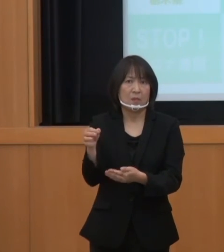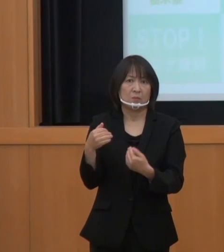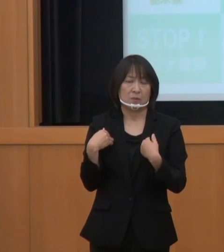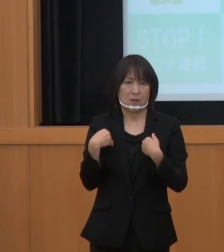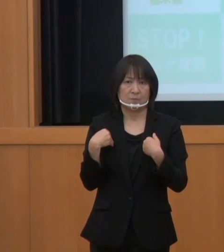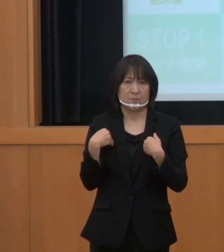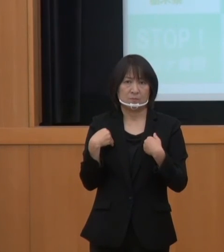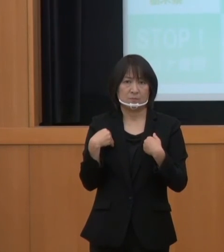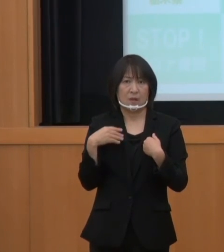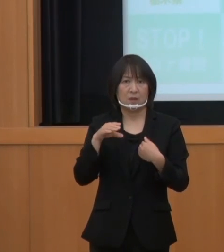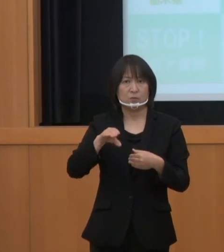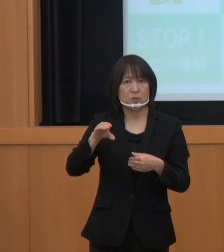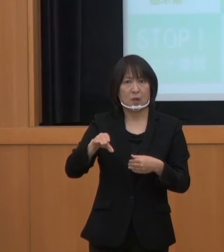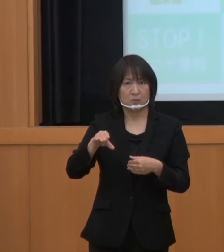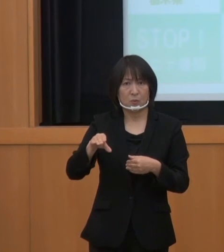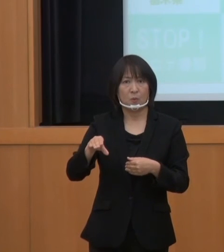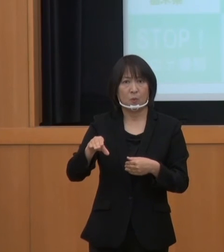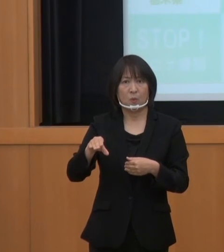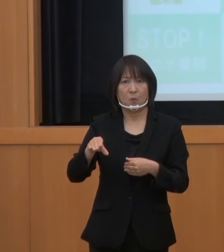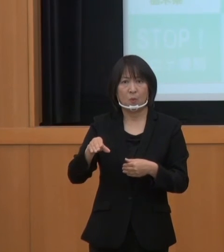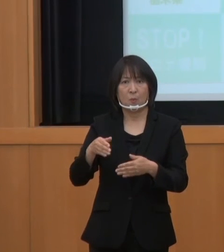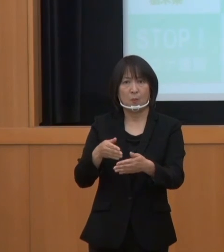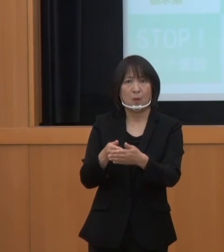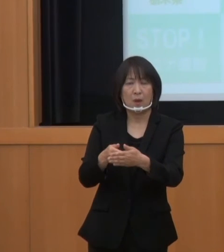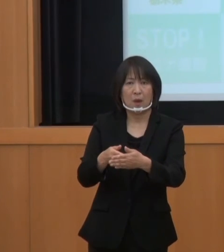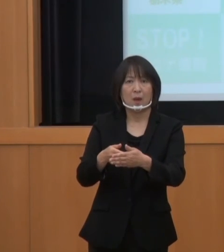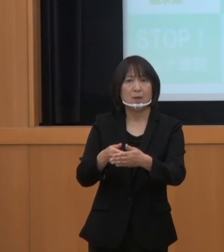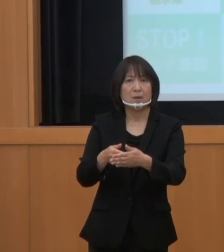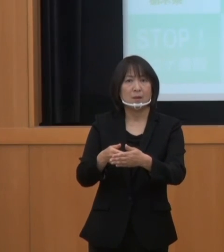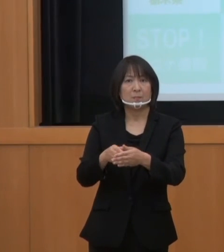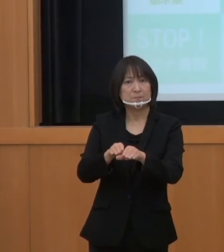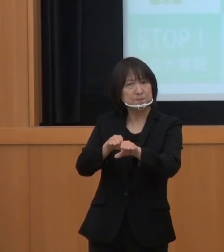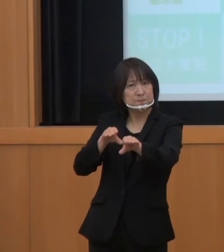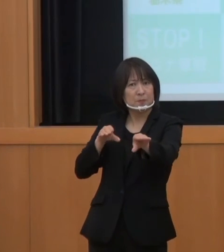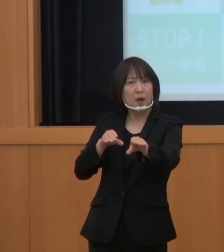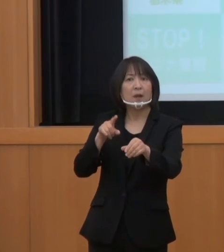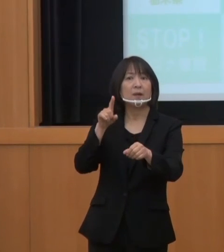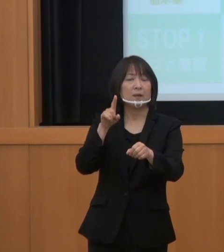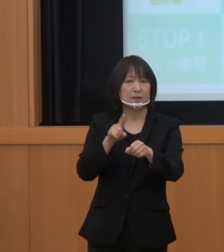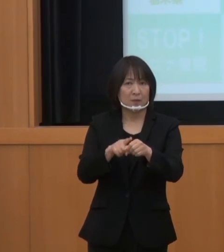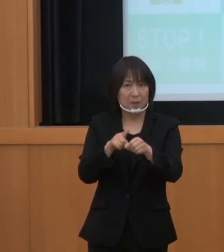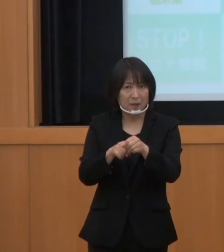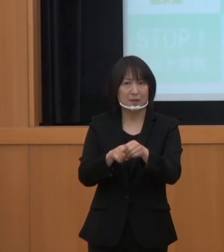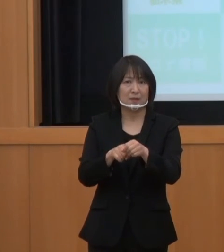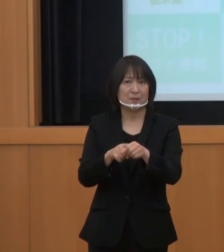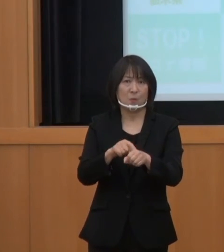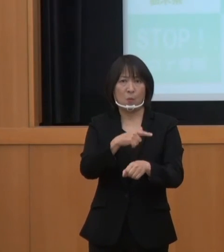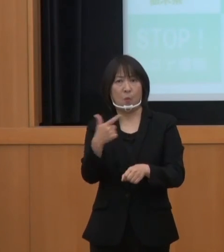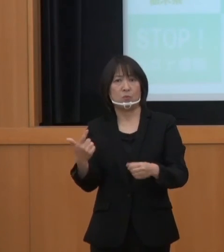場が出られないがために駐車料金を請求されてしまった。でさらには